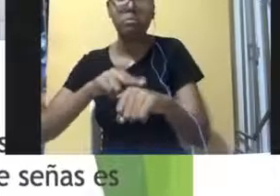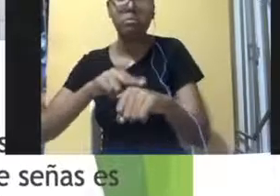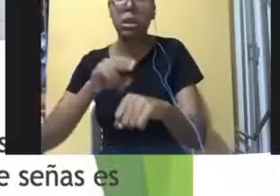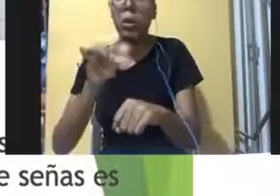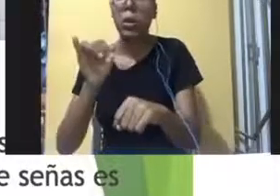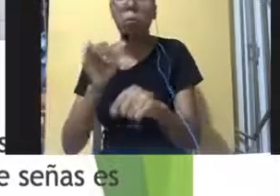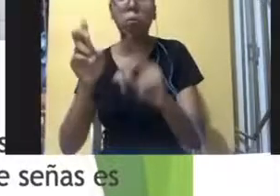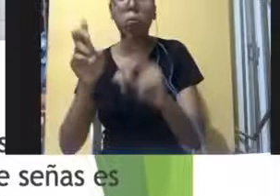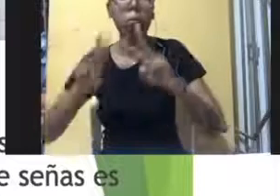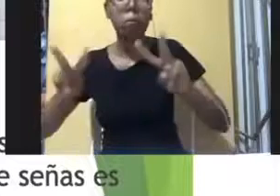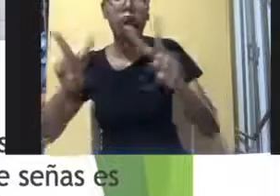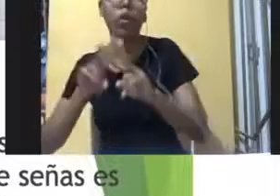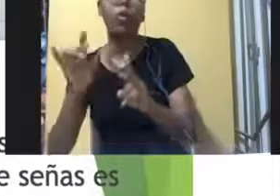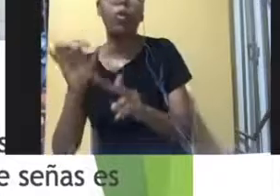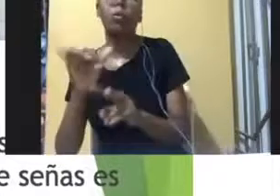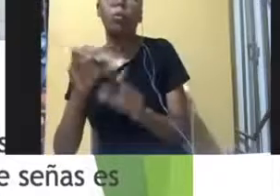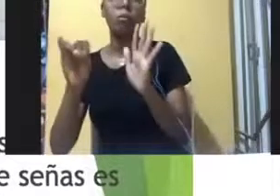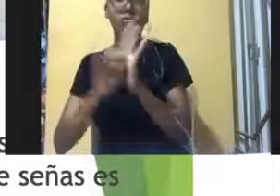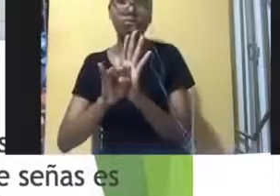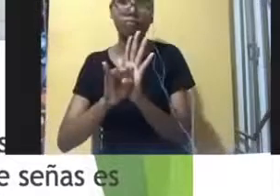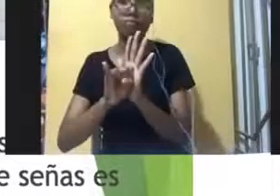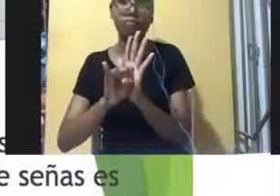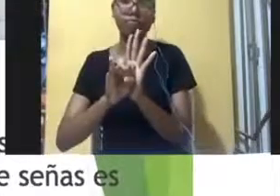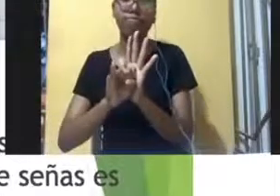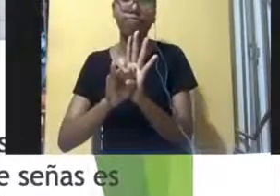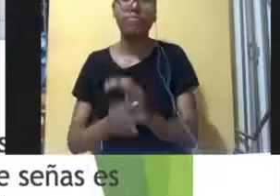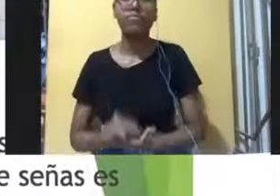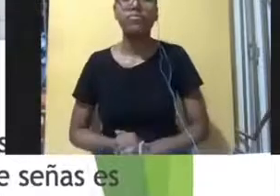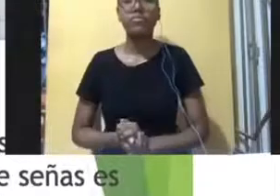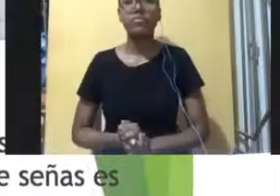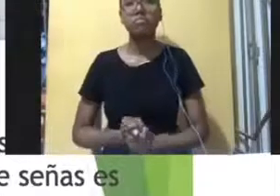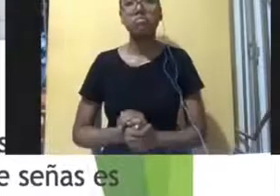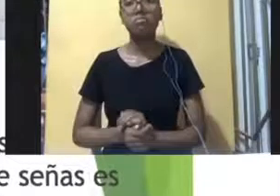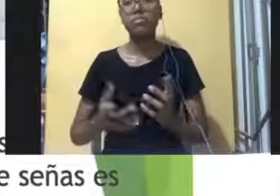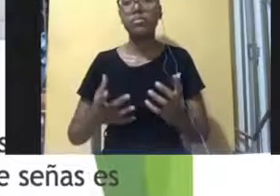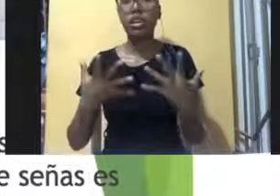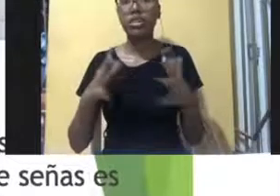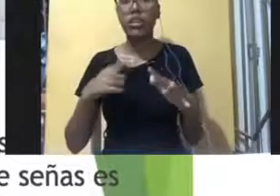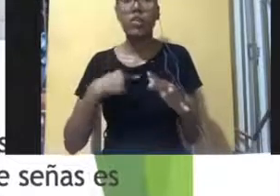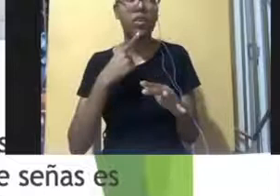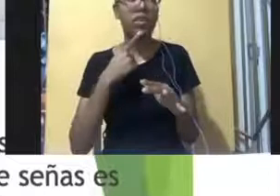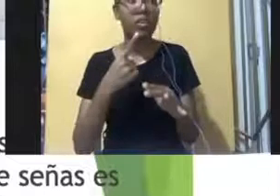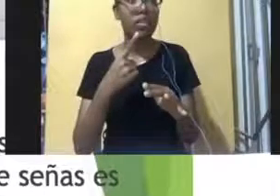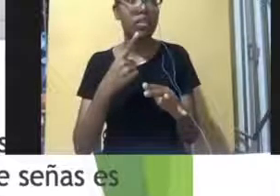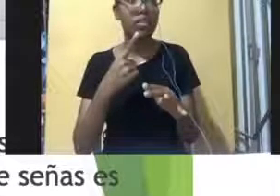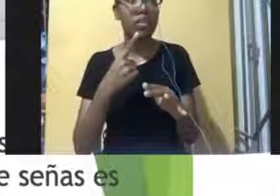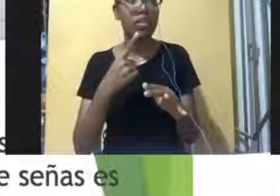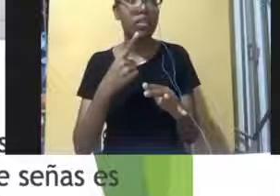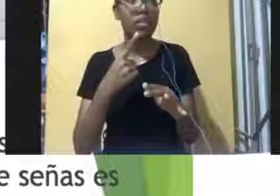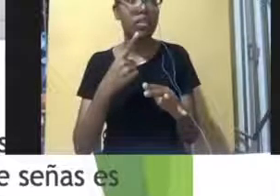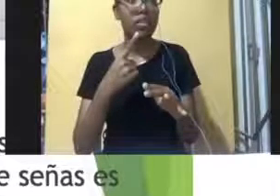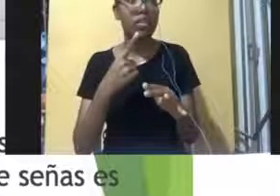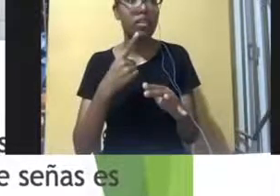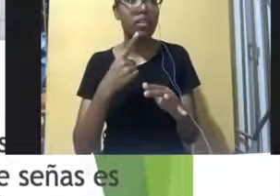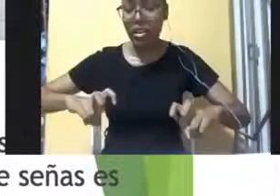y esto. Bueno, ya como les decía, las investigaciones lingüísticas, hay investigaciones que demuestran que la lengua